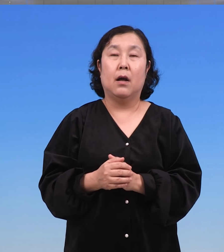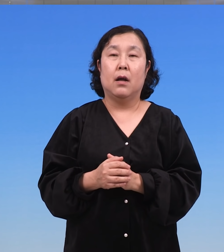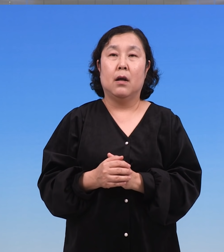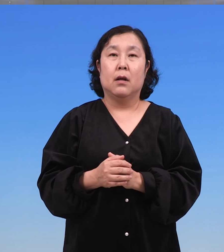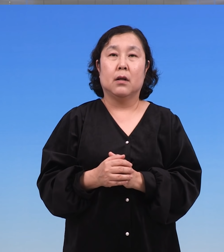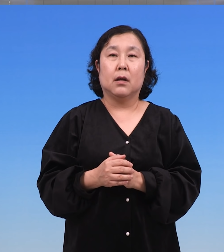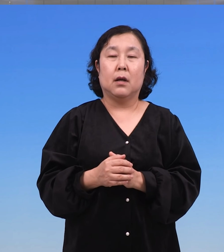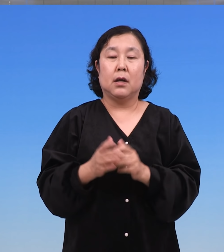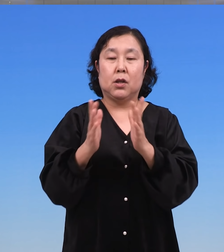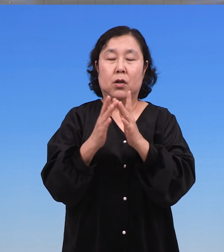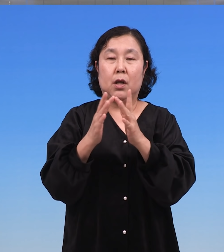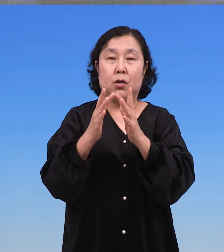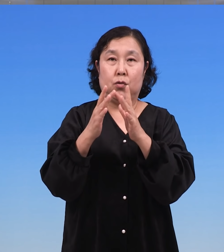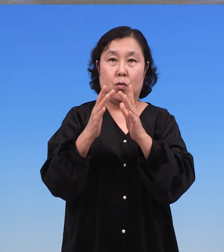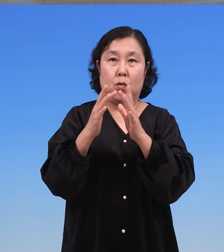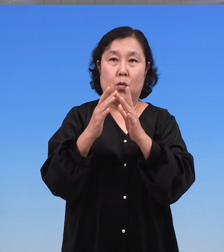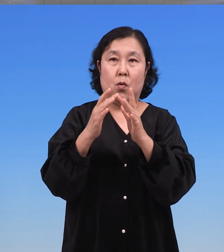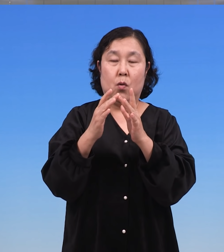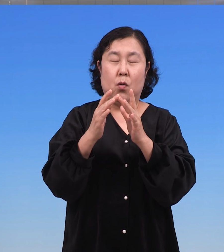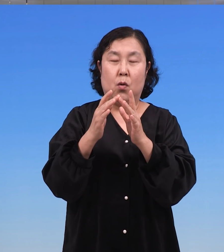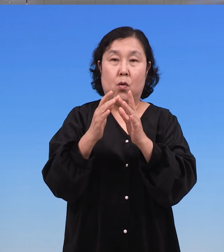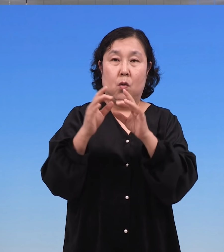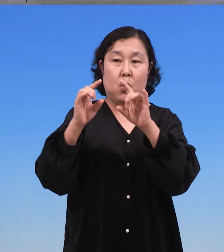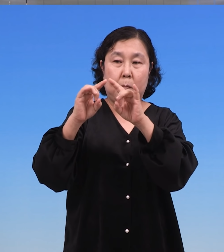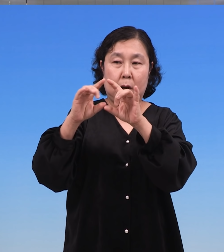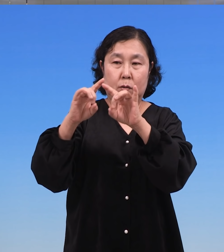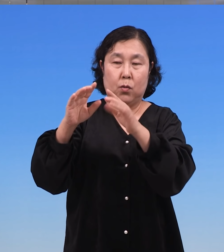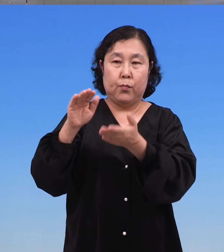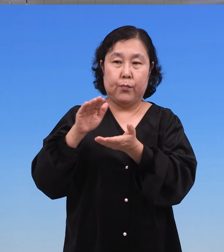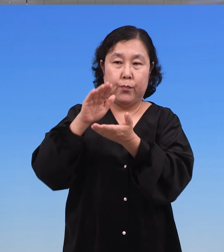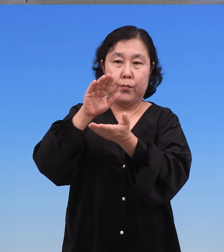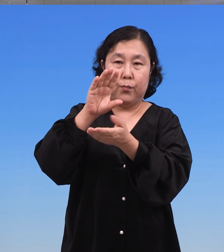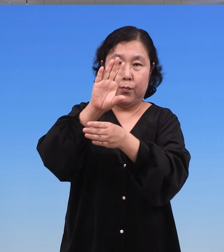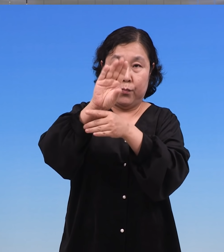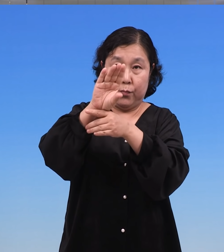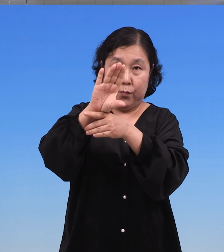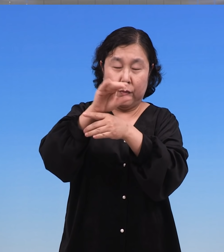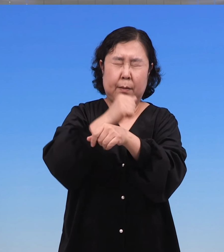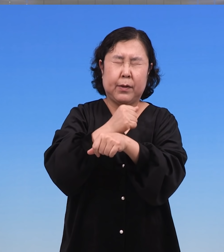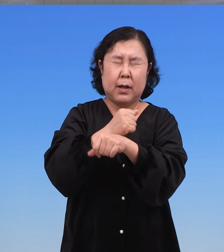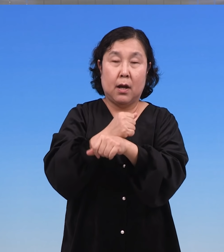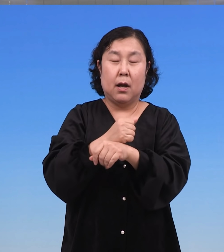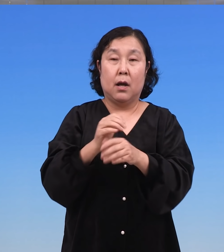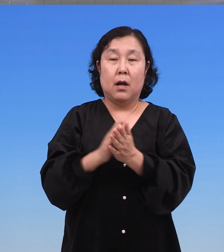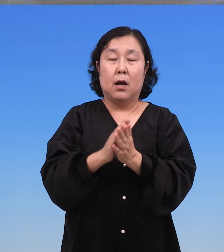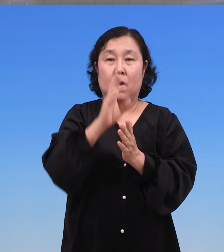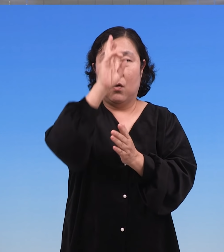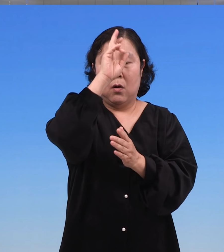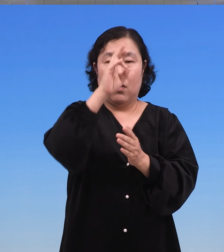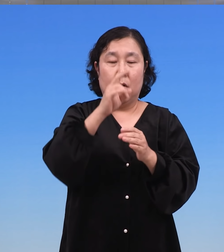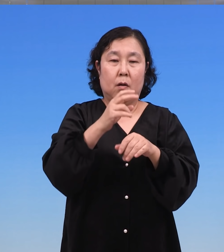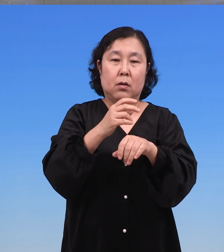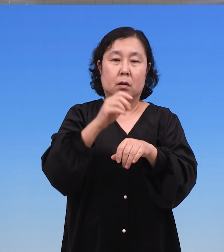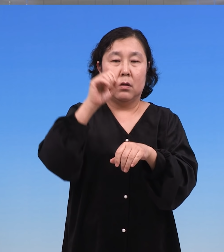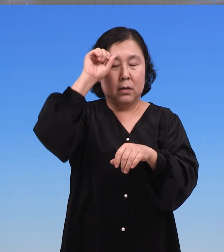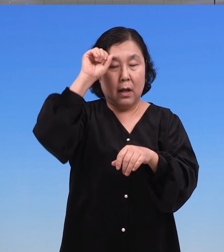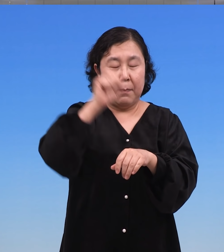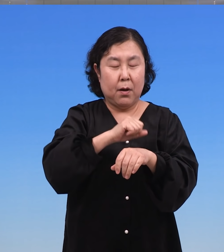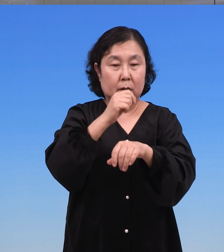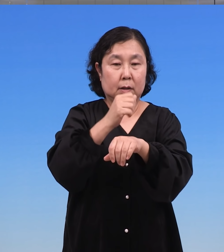걸쳐 이제 송출을 할 예정인데요, 매일 새벽 5시 20분 새벽 기도 시간에, 그리고 오전 10시에, 그리고 저녁